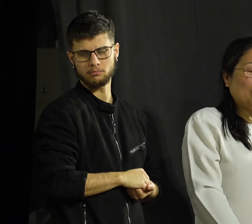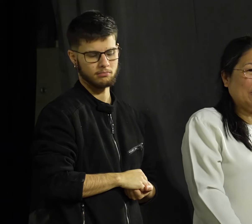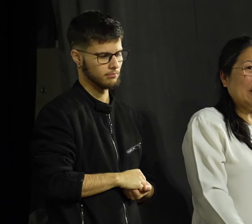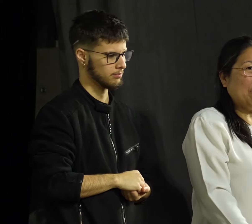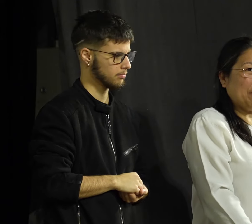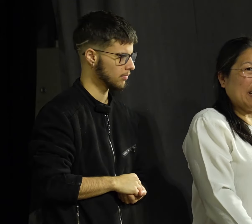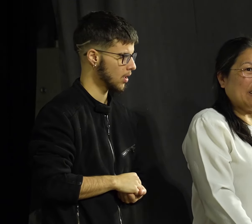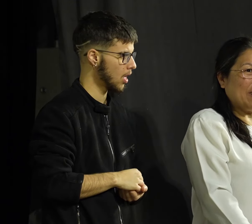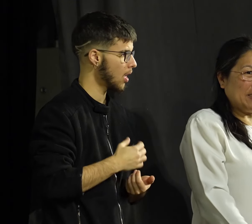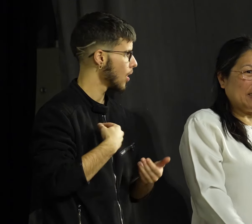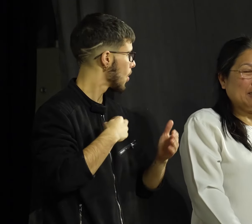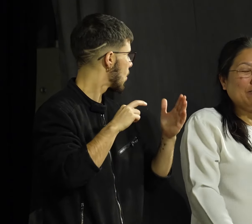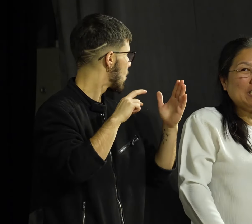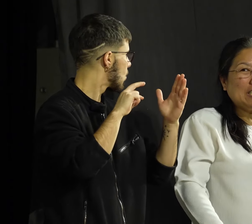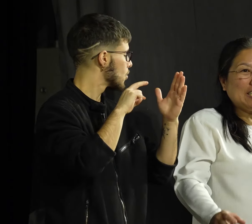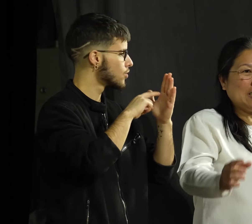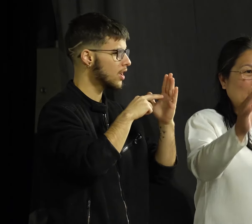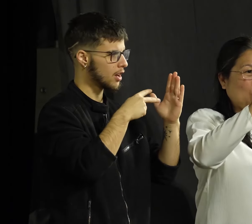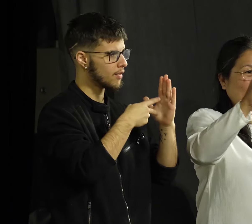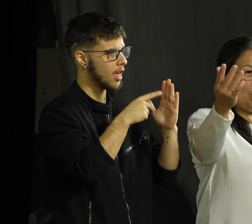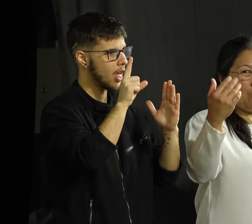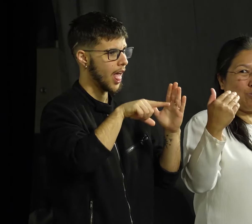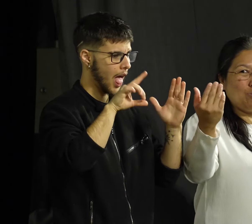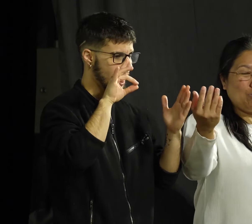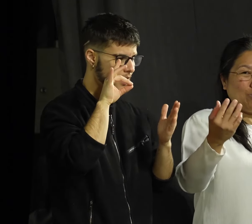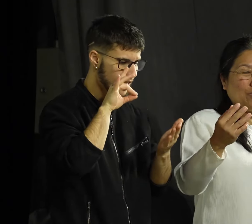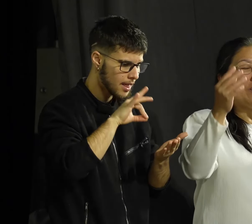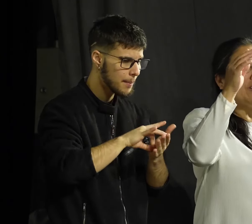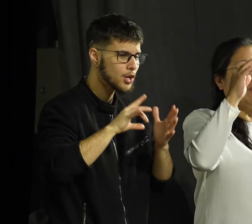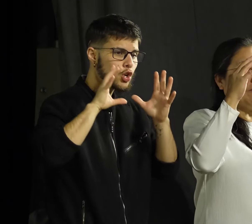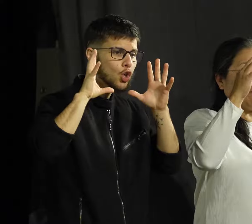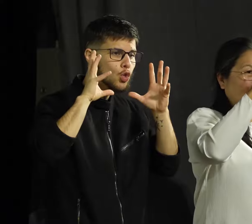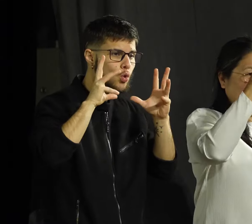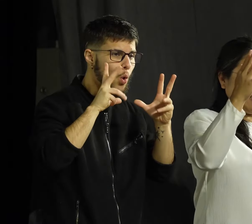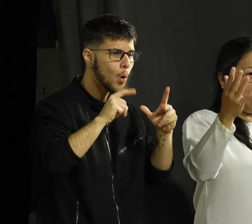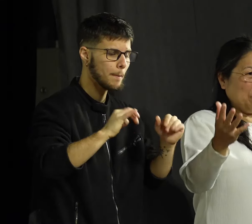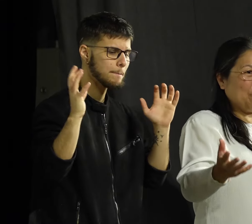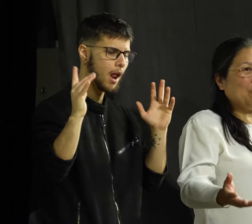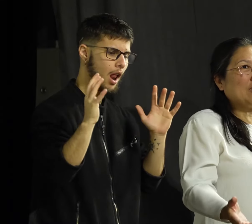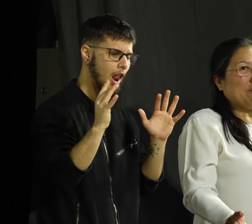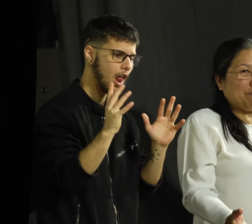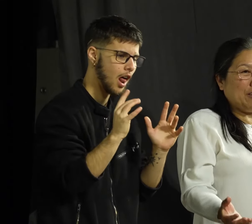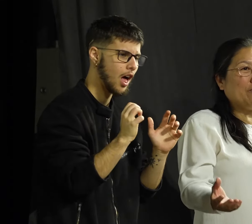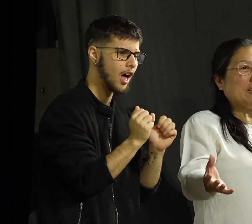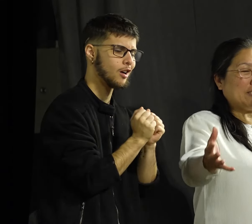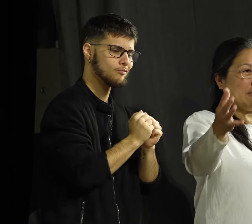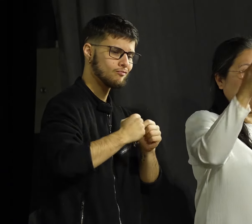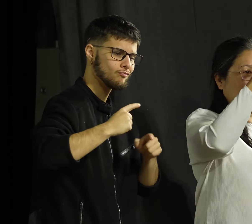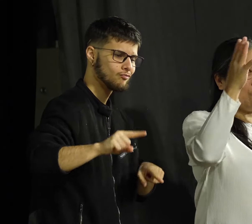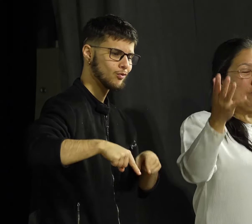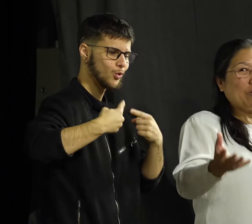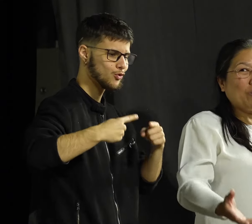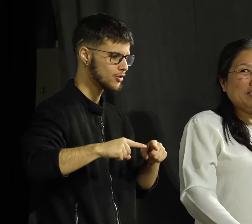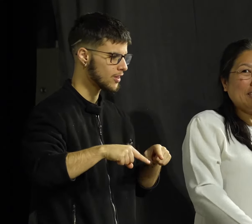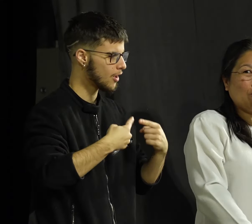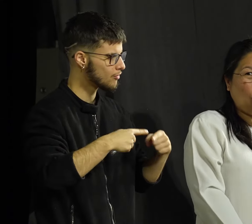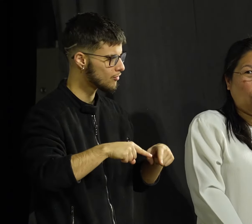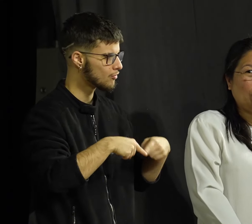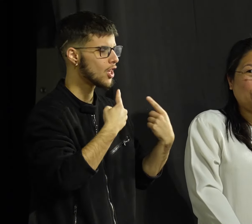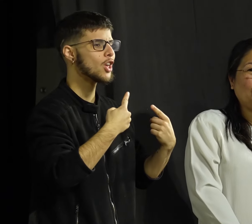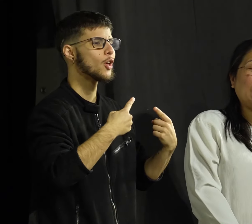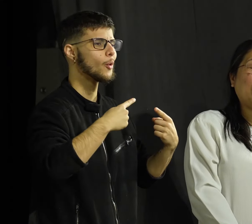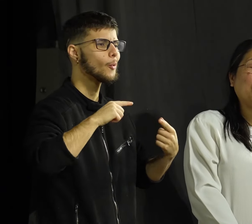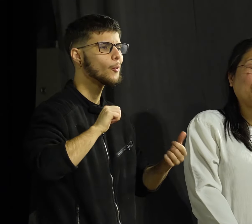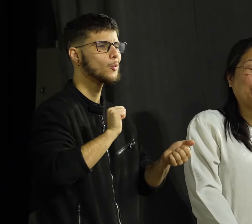仲間同士気持ちを一つにして何かを挑戦するという意味です。 O significado é exatamente esse, de todos juntos fazermos desafio, quer dizer, sermos uma coisa